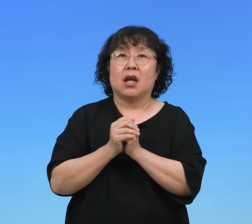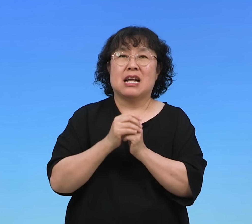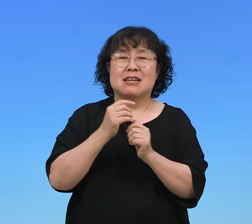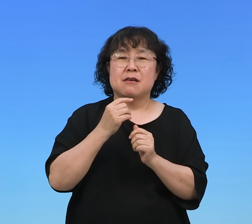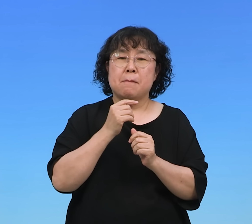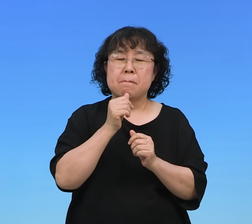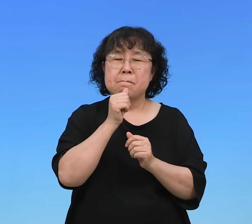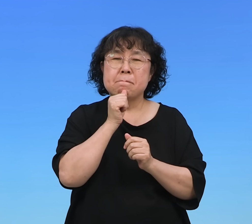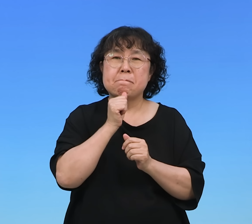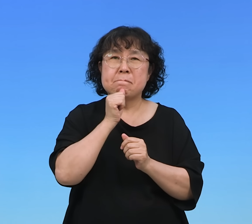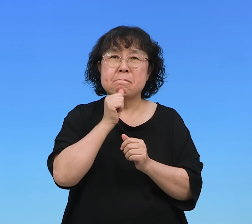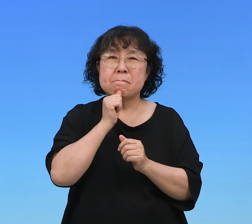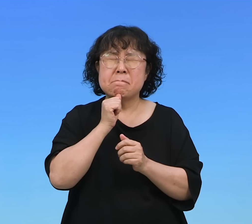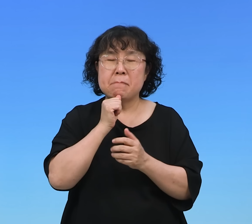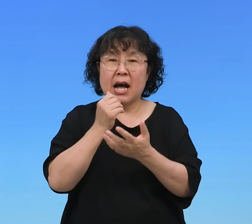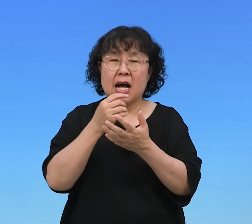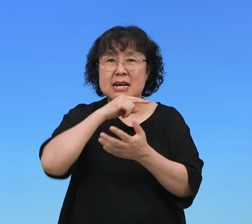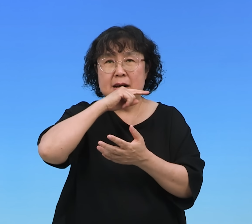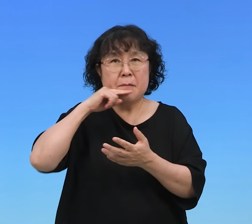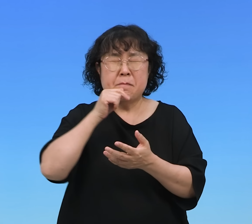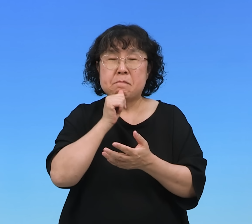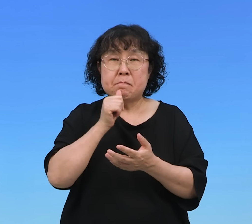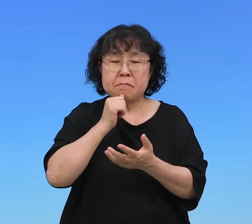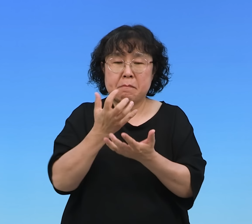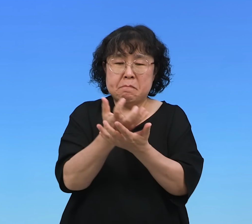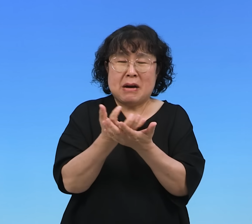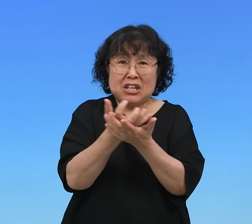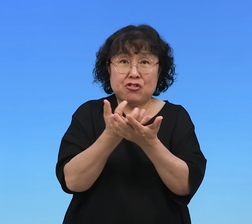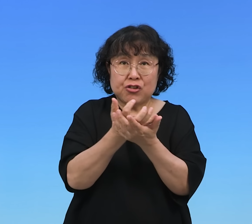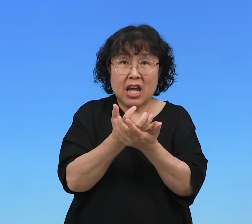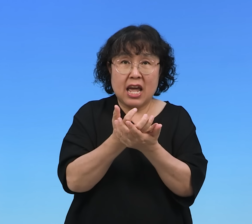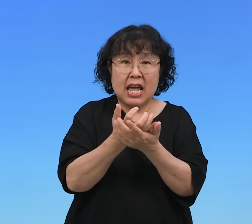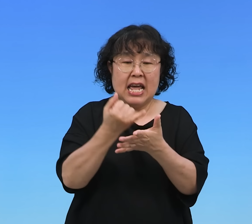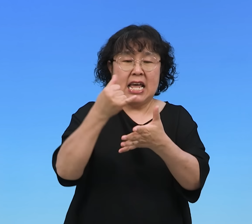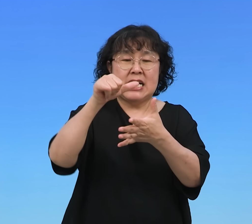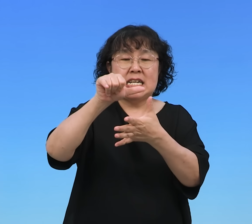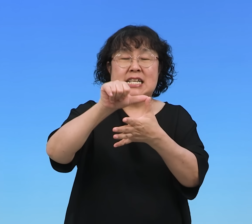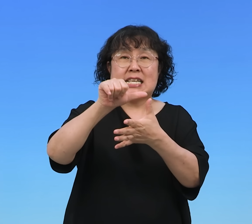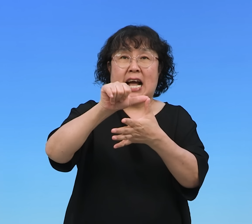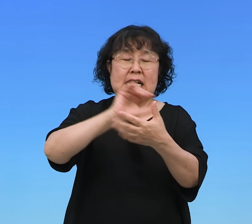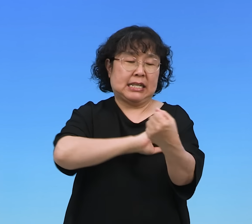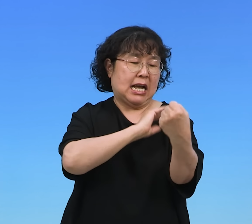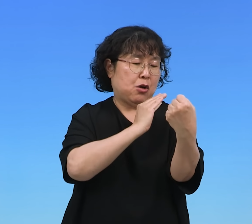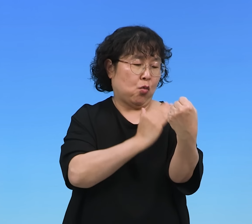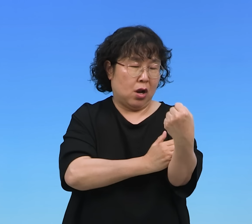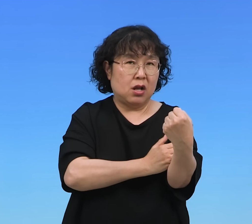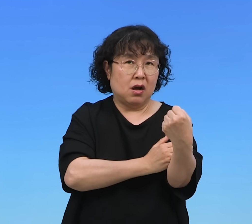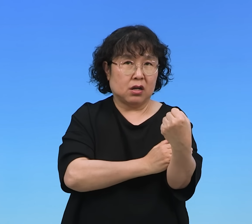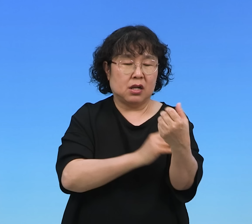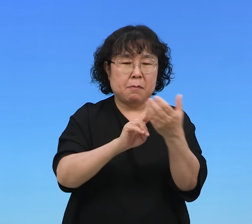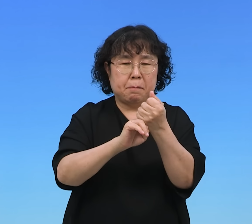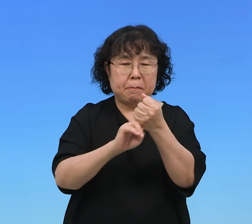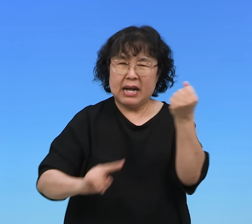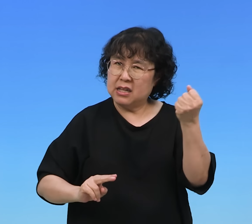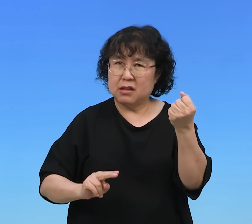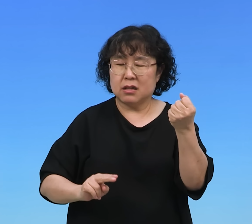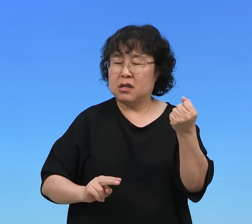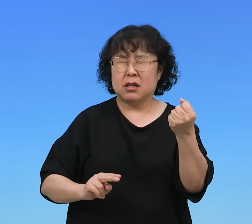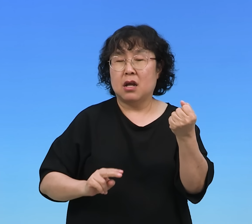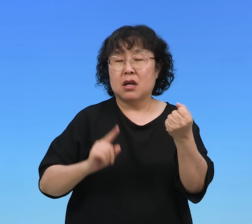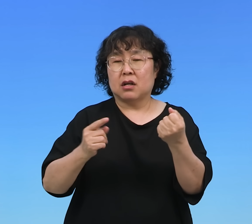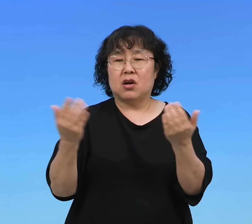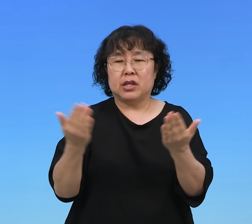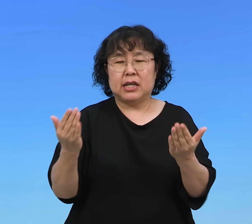아빠가 살아보니까 눈에 보이는 자산보다 보이지 않는 무형의 자산이 너무너무 소중하더라.